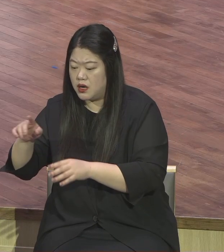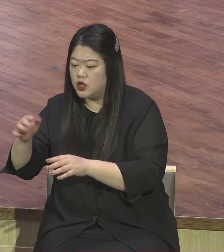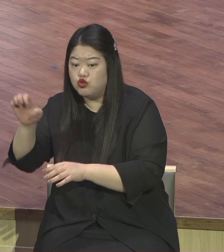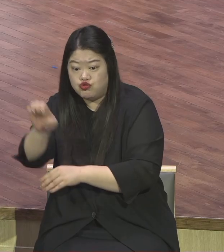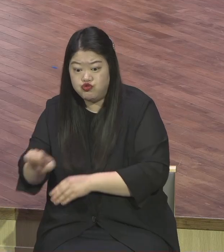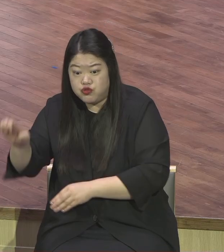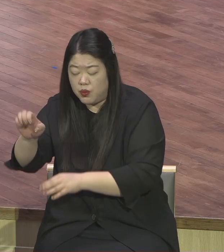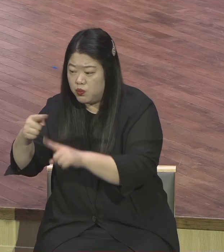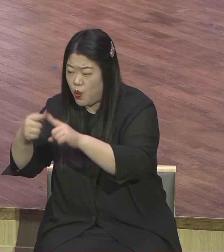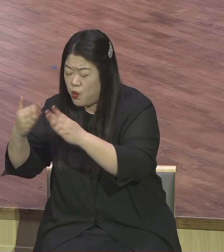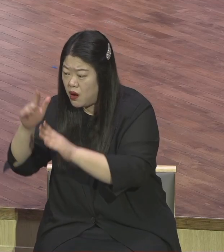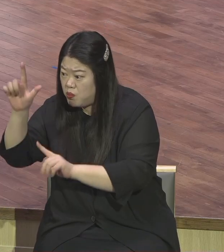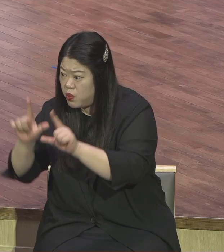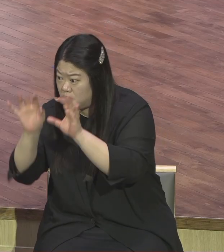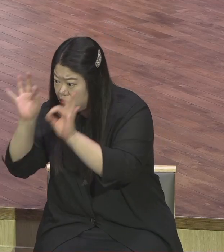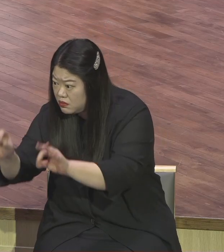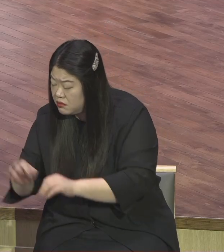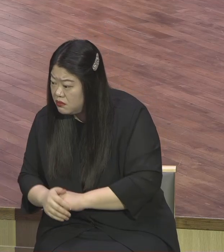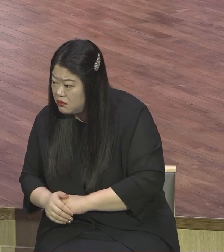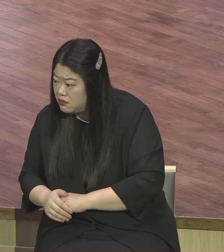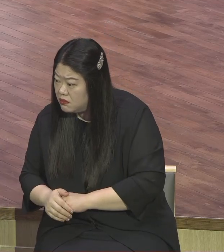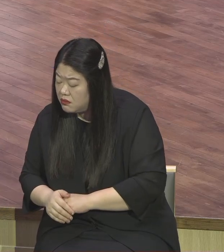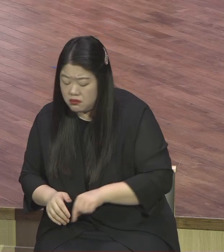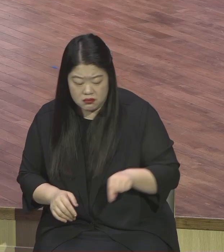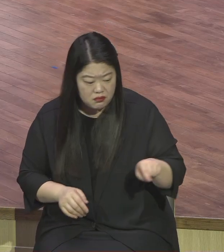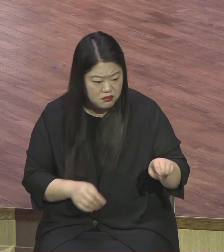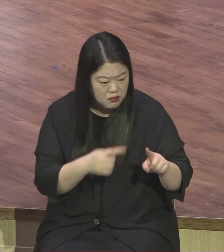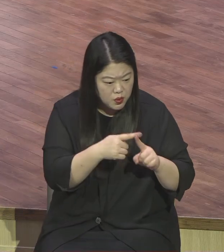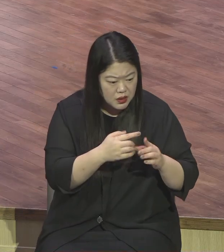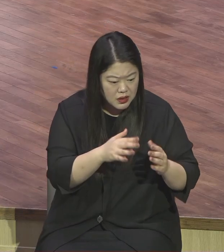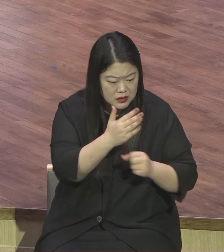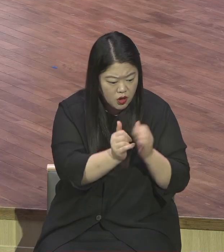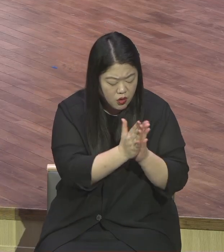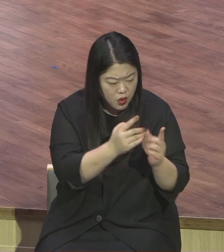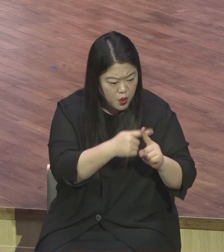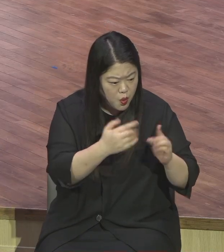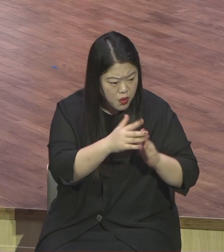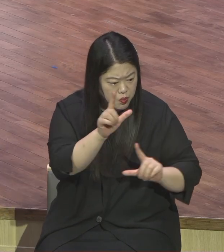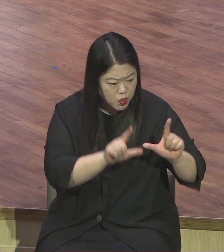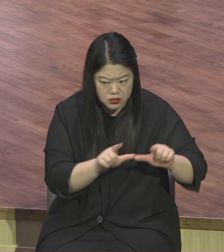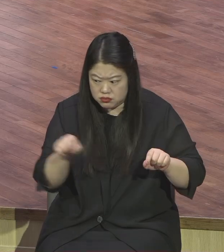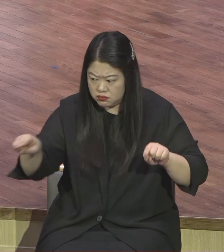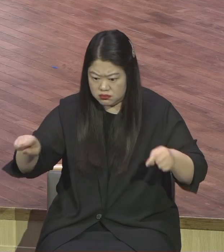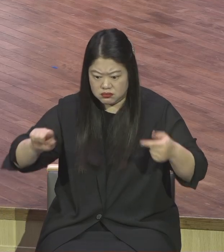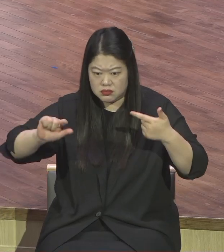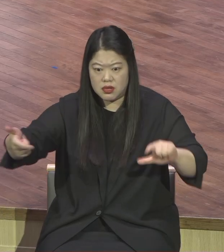완전히 성경의 내용하고 다른 모습으로 그렇게 교회들이 존재하니까